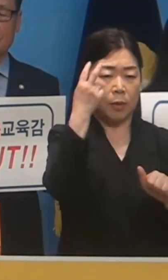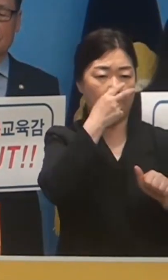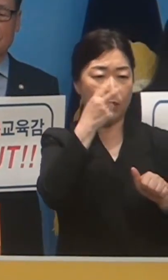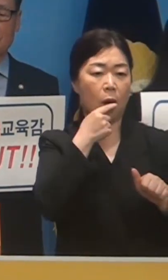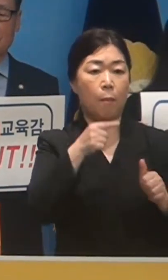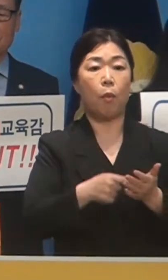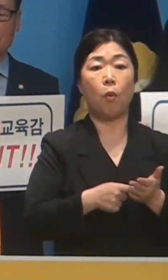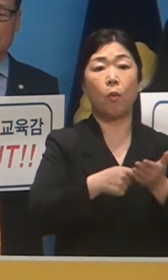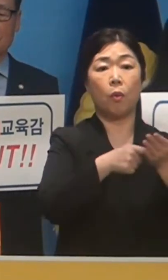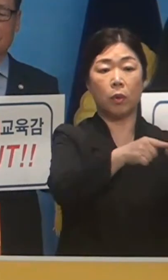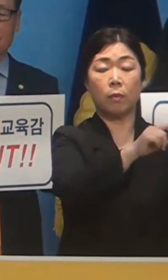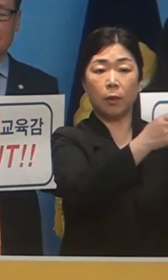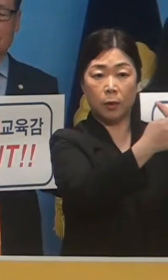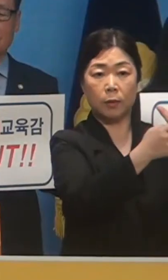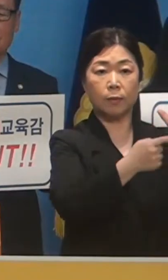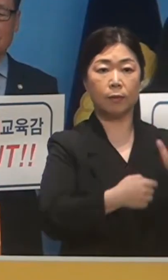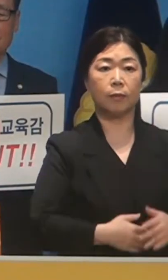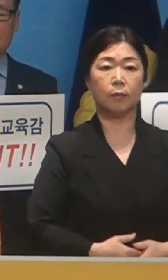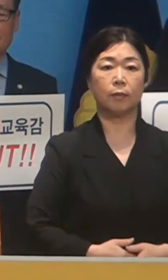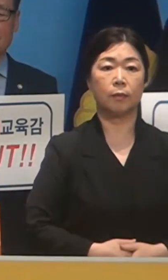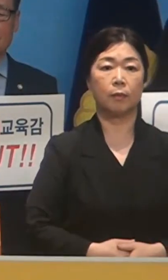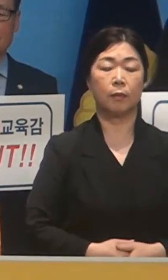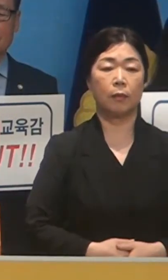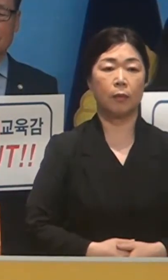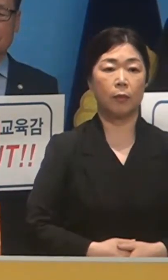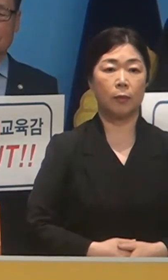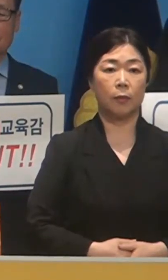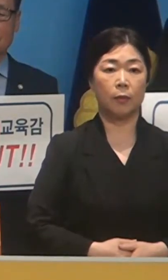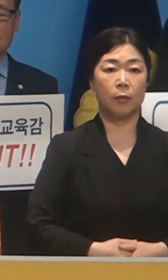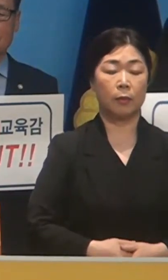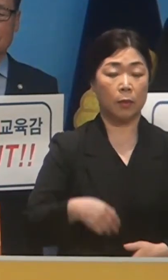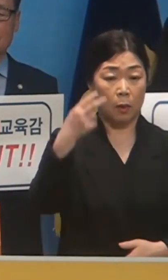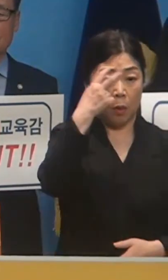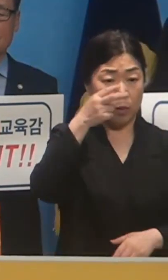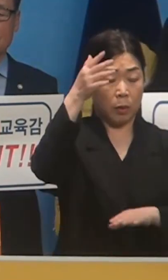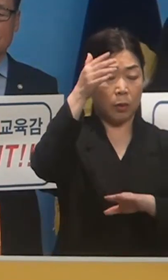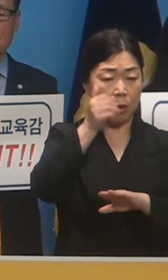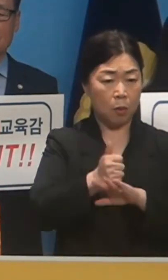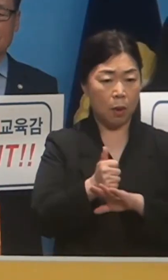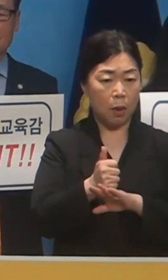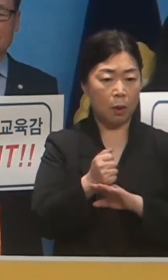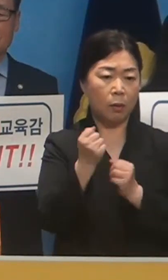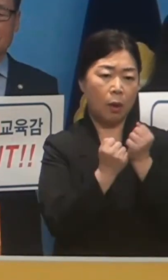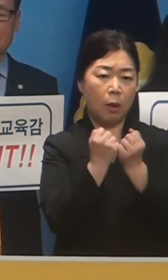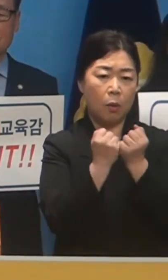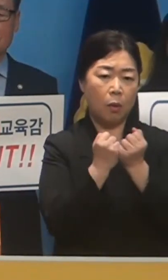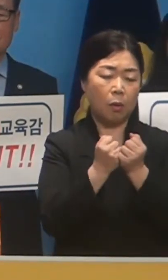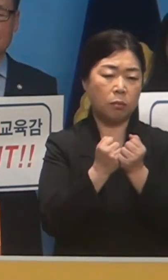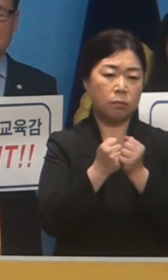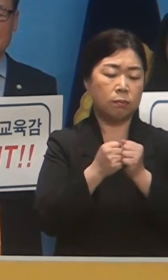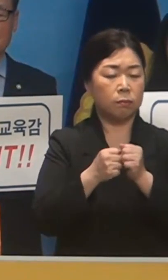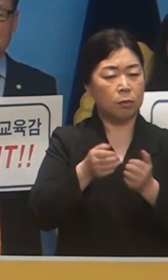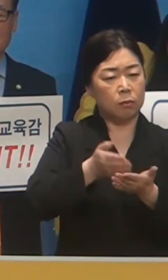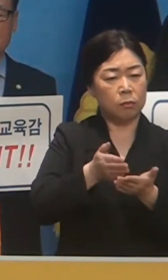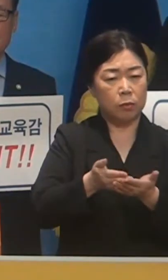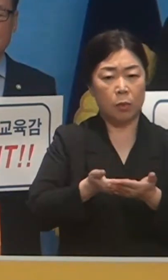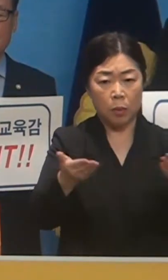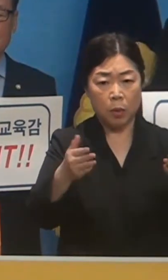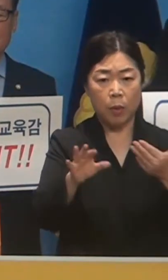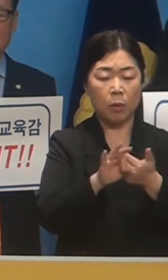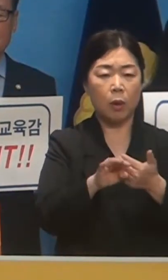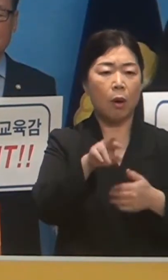감사 보고서를 발표하였습니다. 그러나 검사 결과를 해석한 언론사들의 보도에는